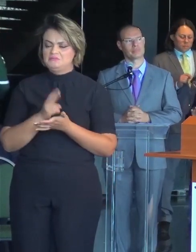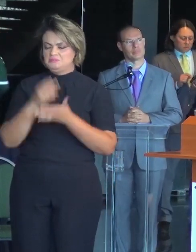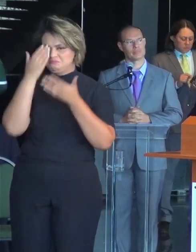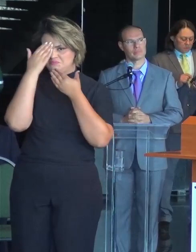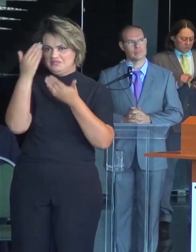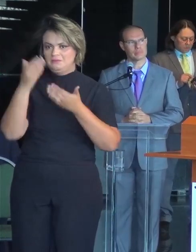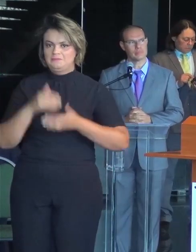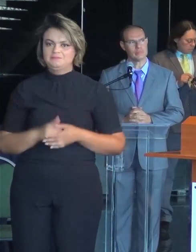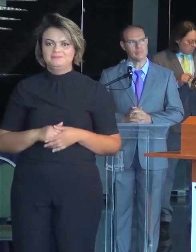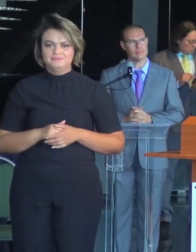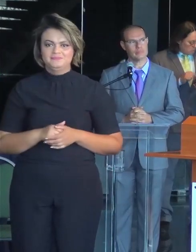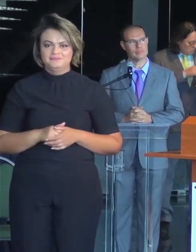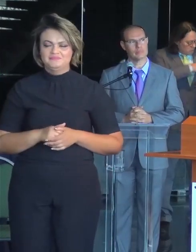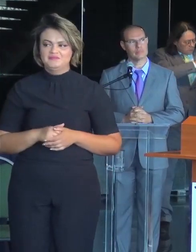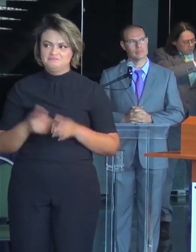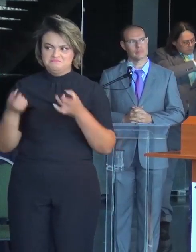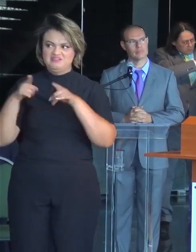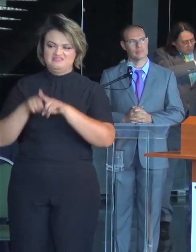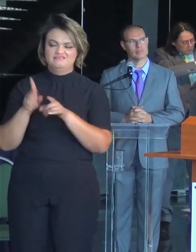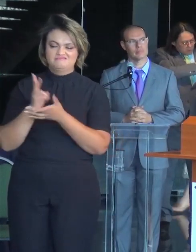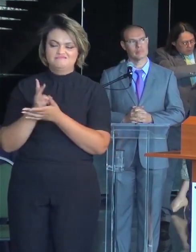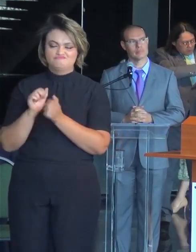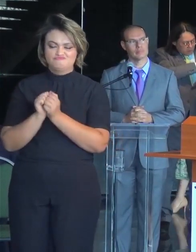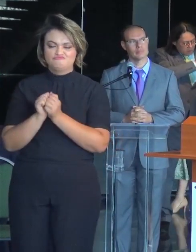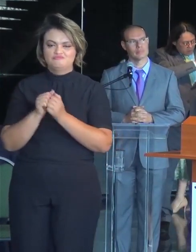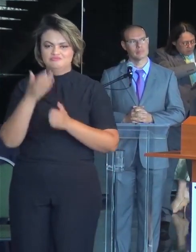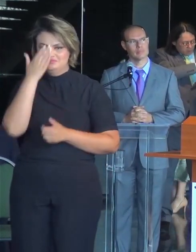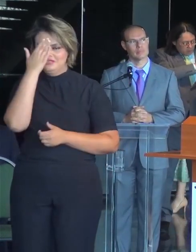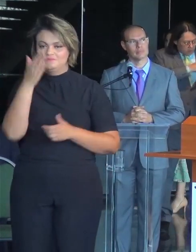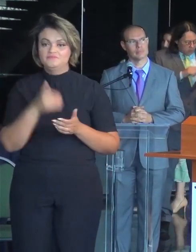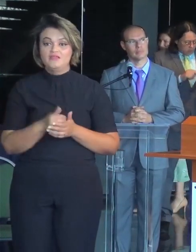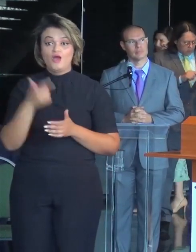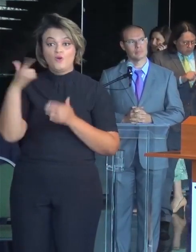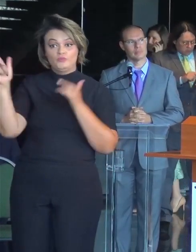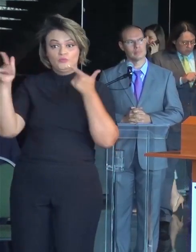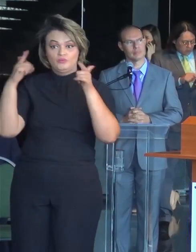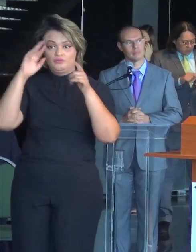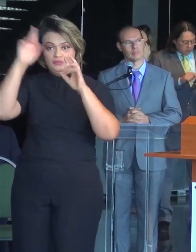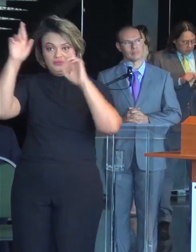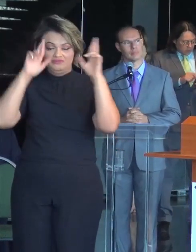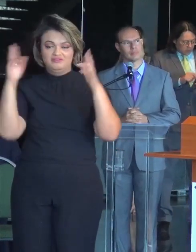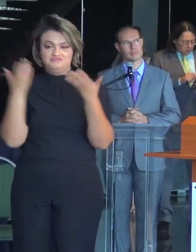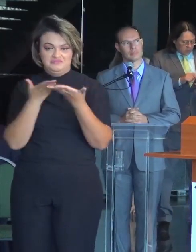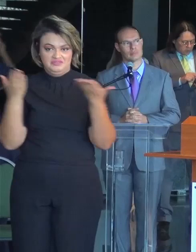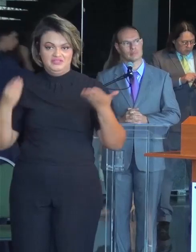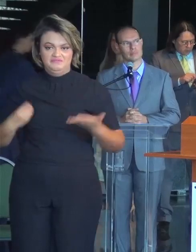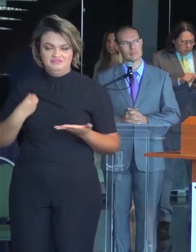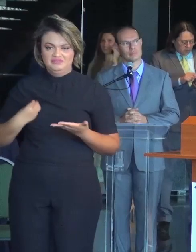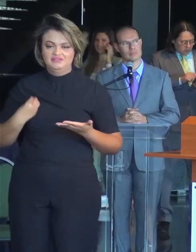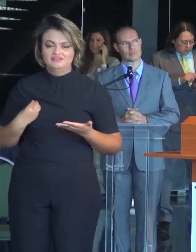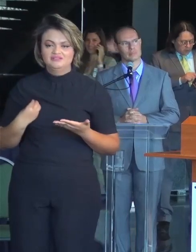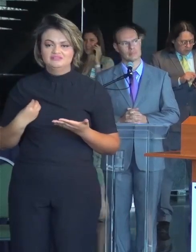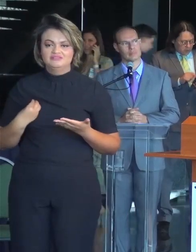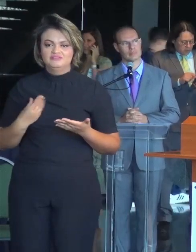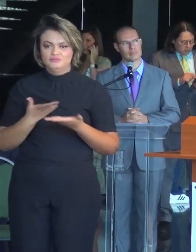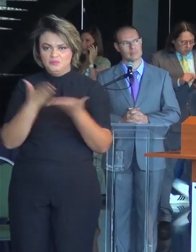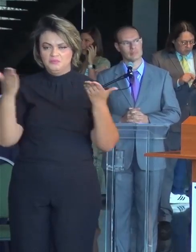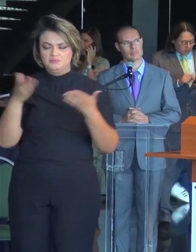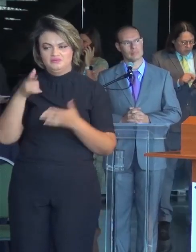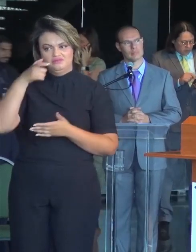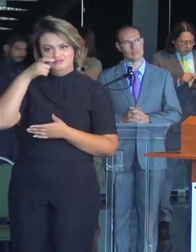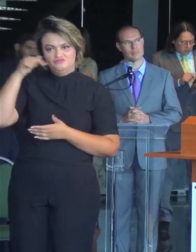obrigado por essa parceria de sempre. Demais autoridades, senhoras e senhores, e toda a imprensa.